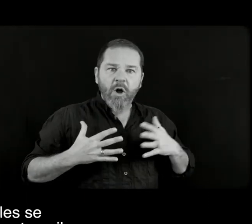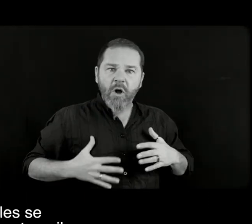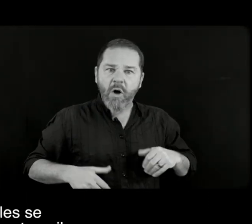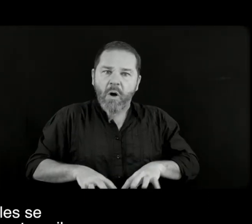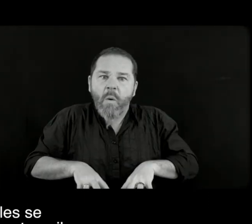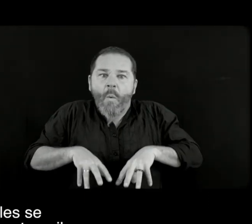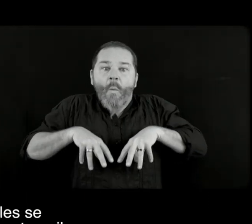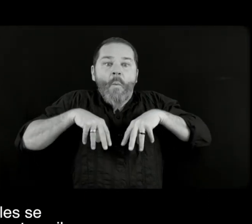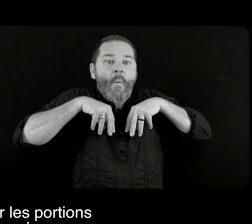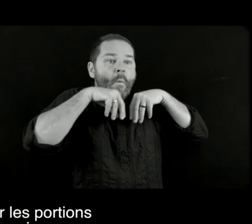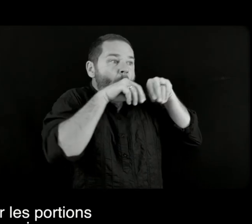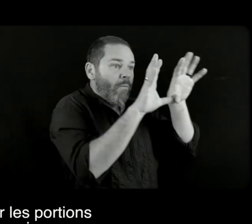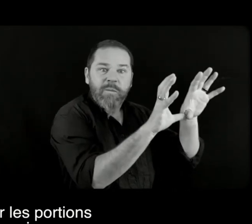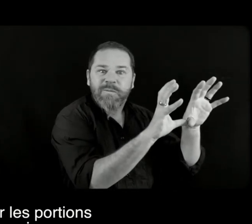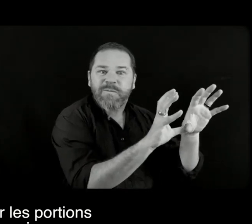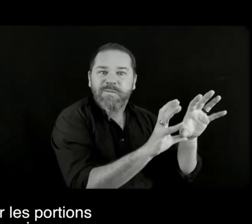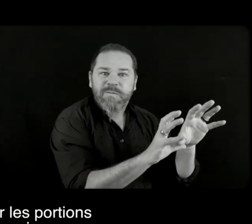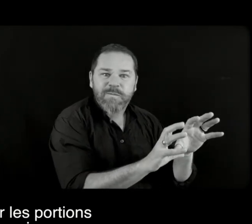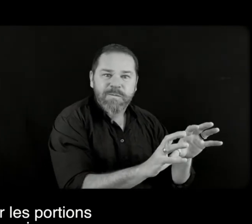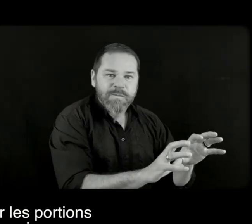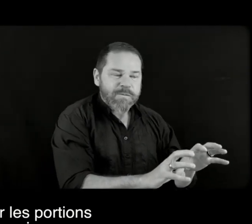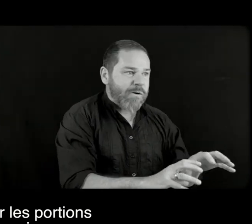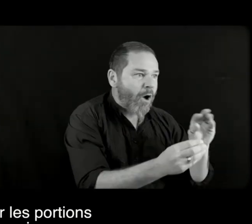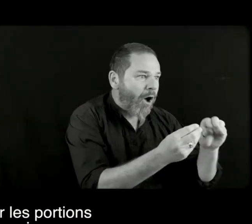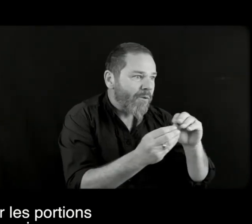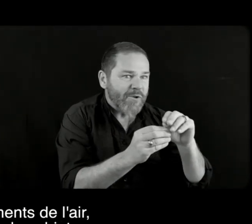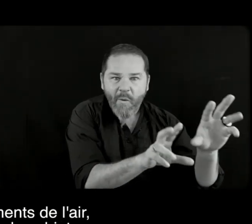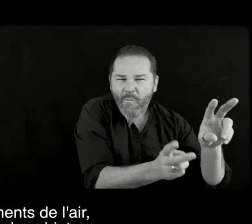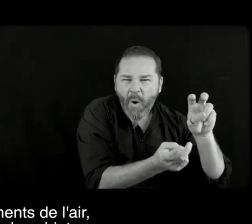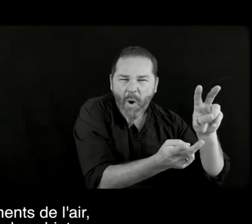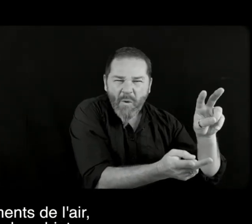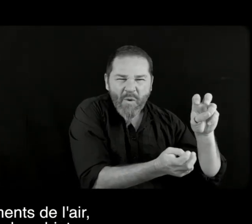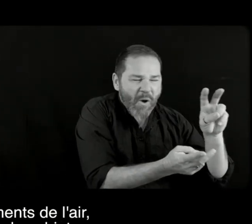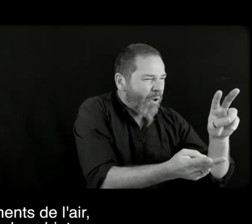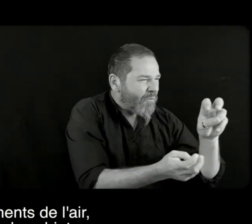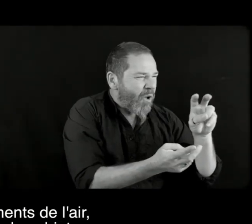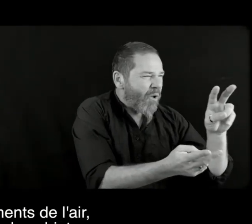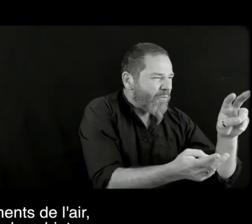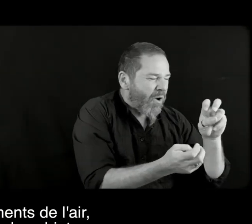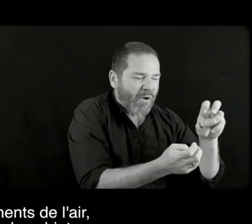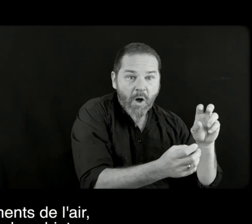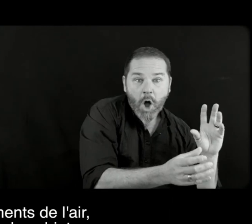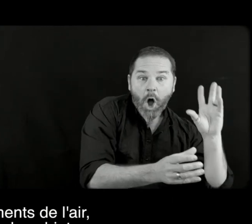mettent au travail pour réparer les portions de nerfs en prise avec les mouvements de l'air et la forme des objets.